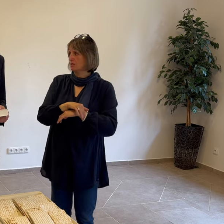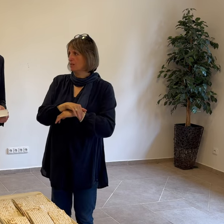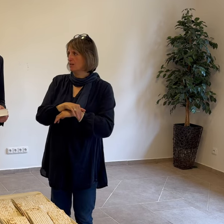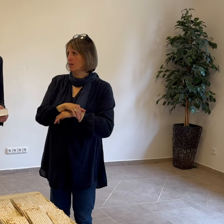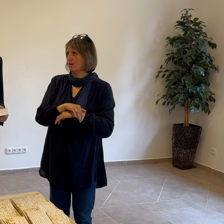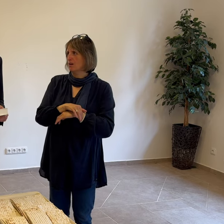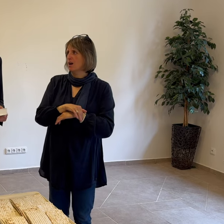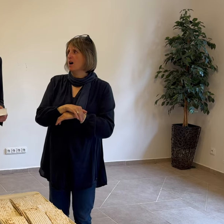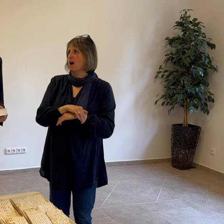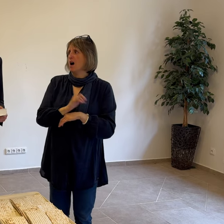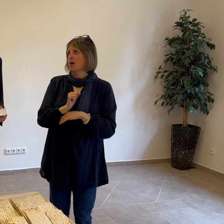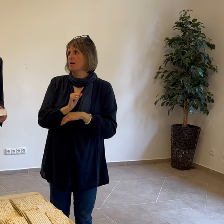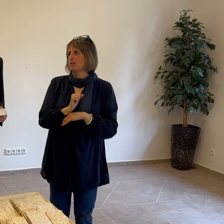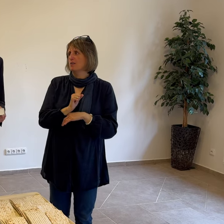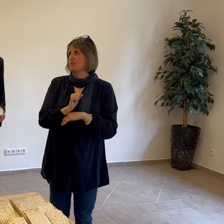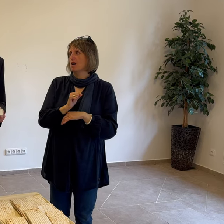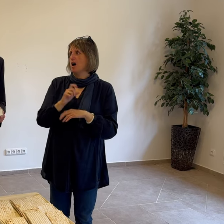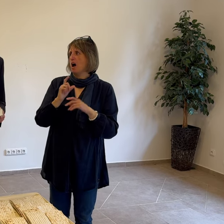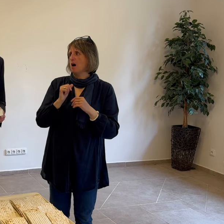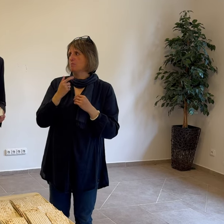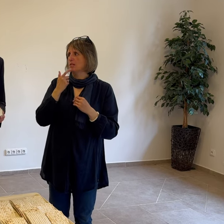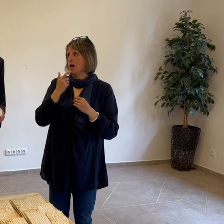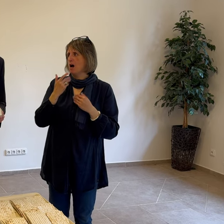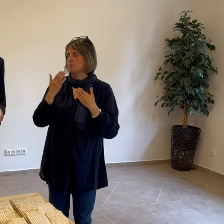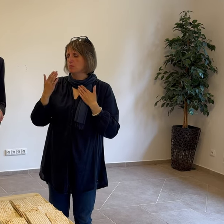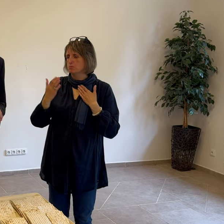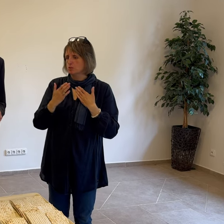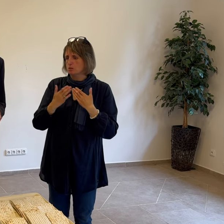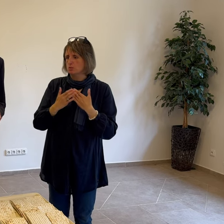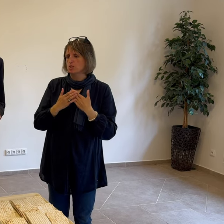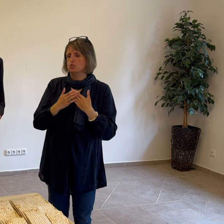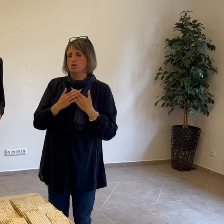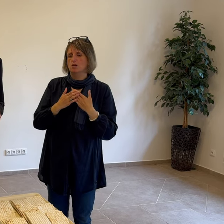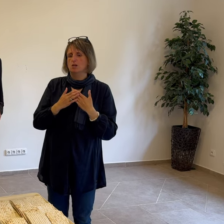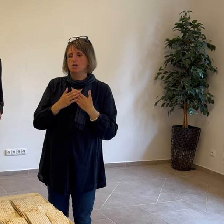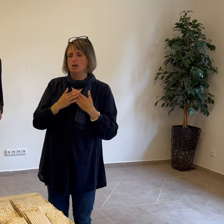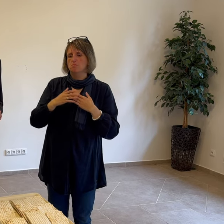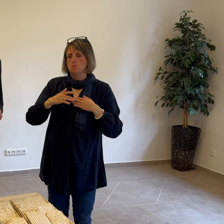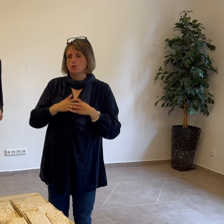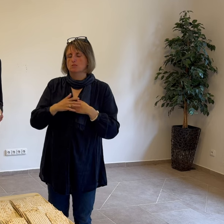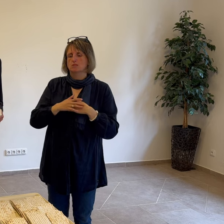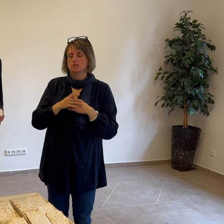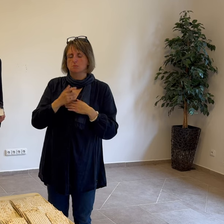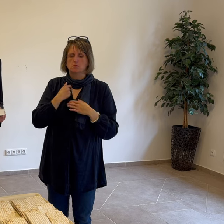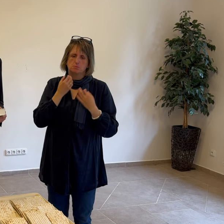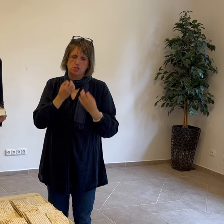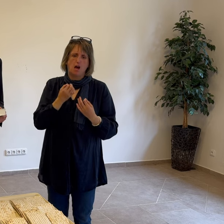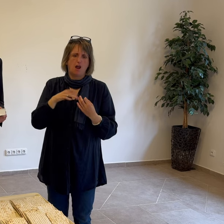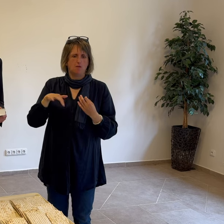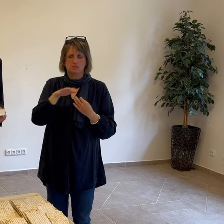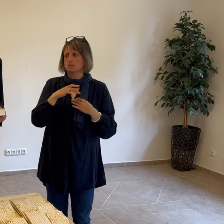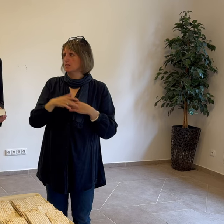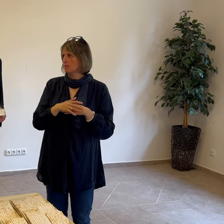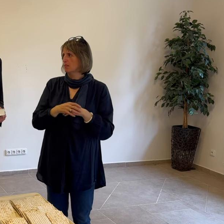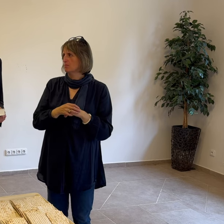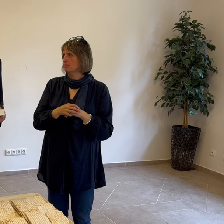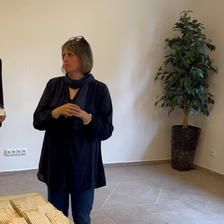je jinak ještě nám přiblížen než je to přes týden a jindy protože to je při večeři